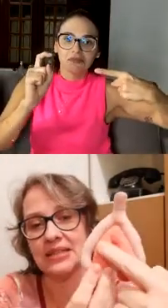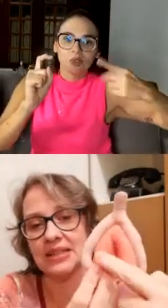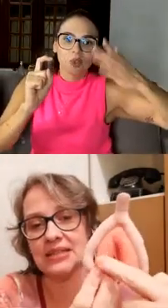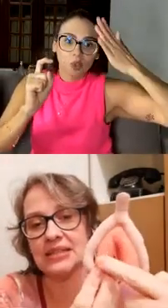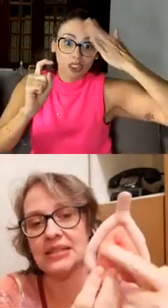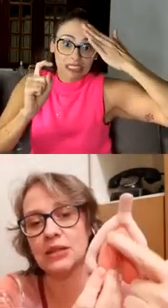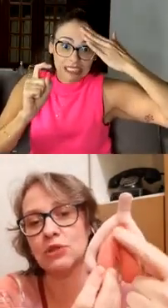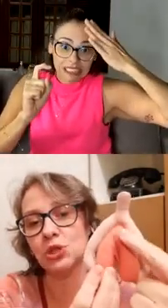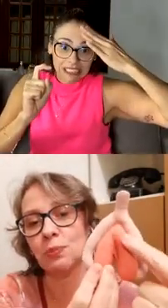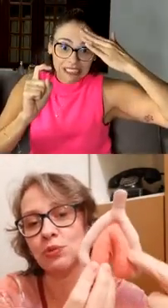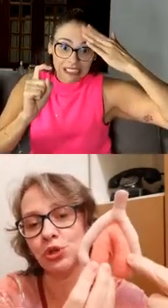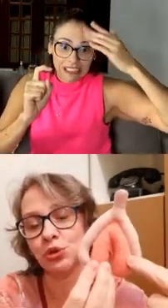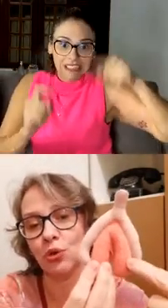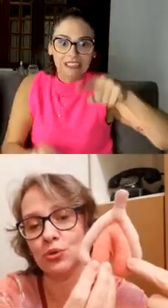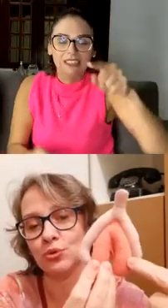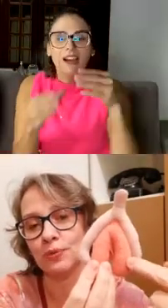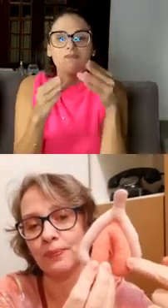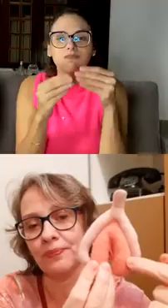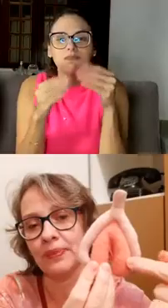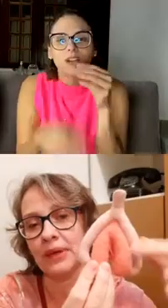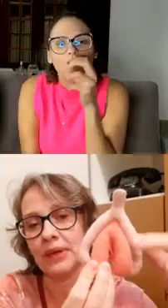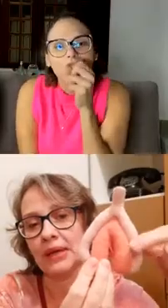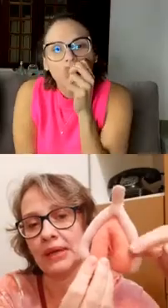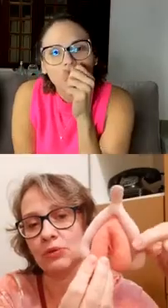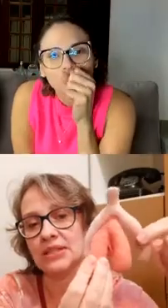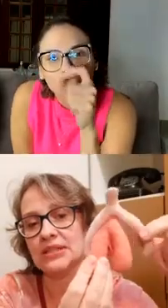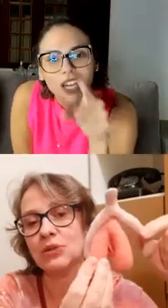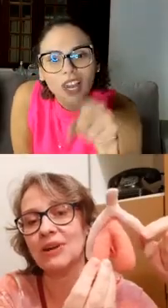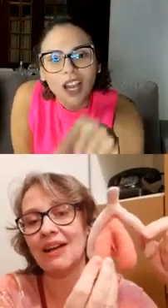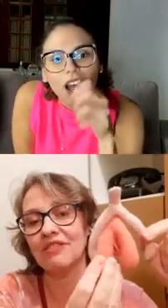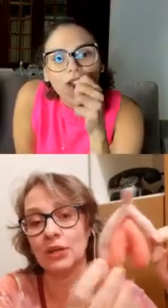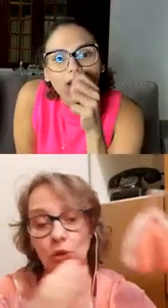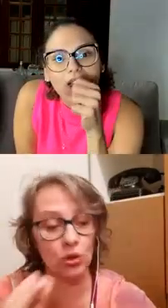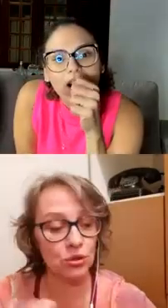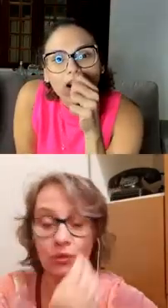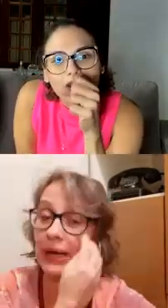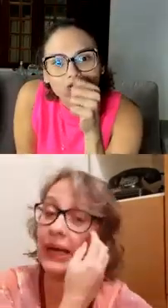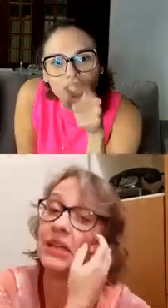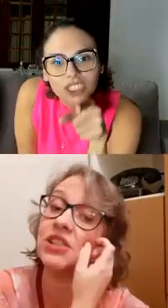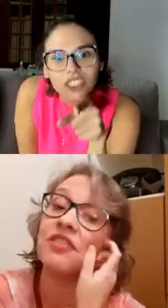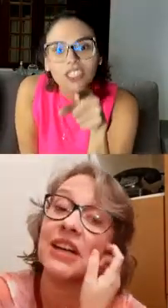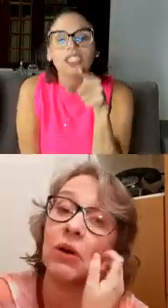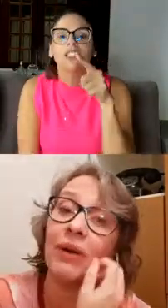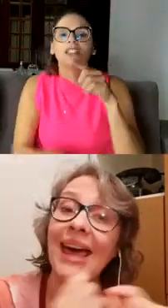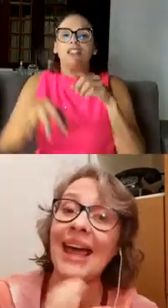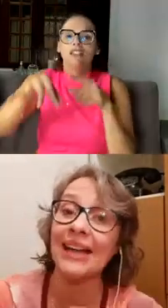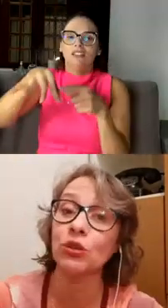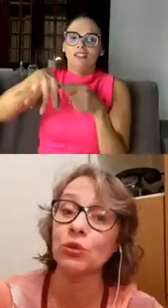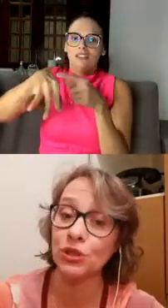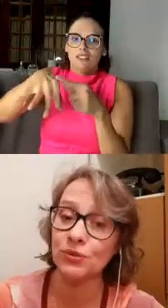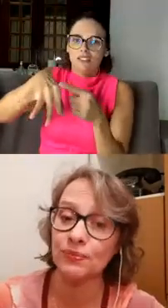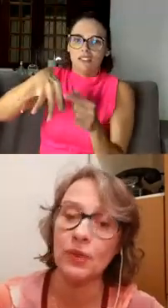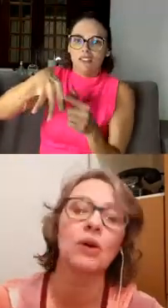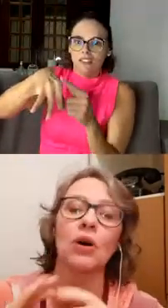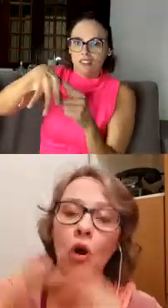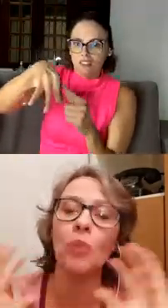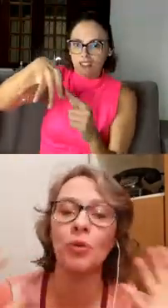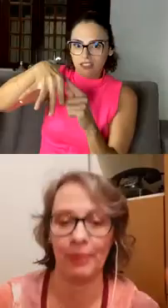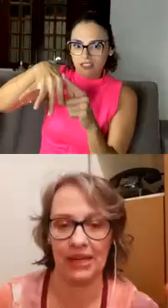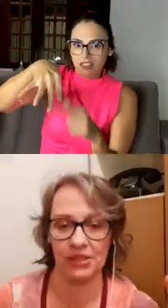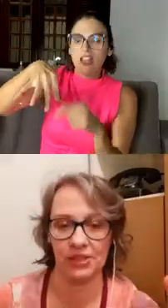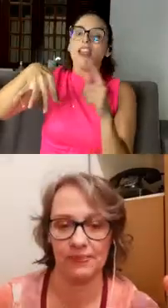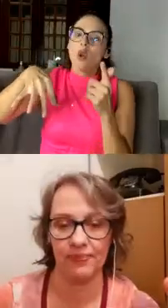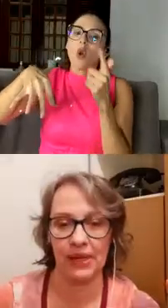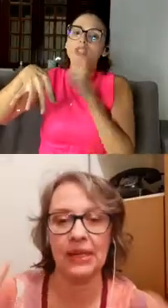esse tecido esponjoso e o tecido cavernoso, eles ficam eretos como o